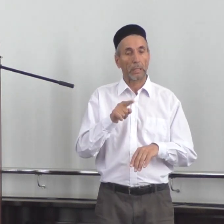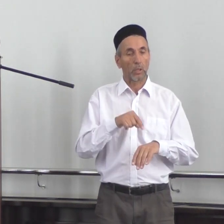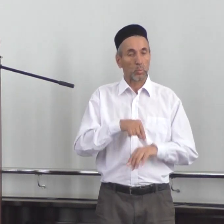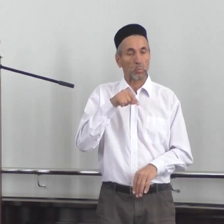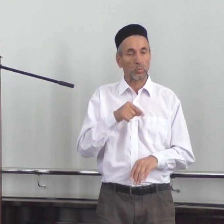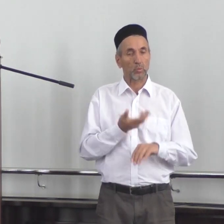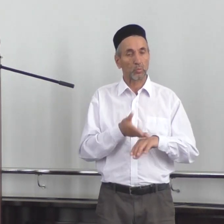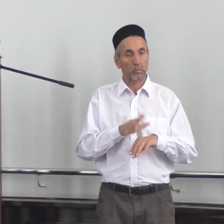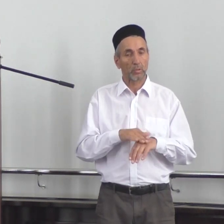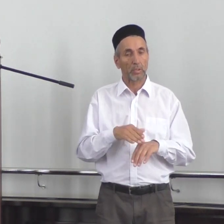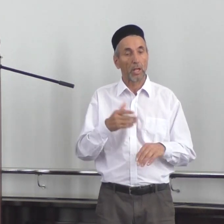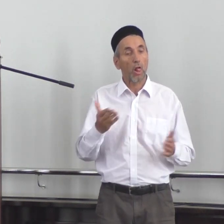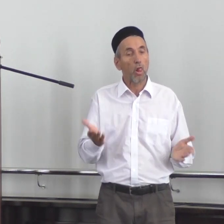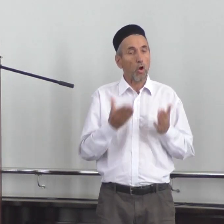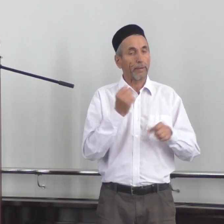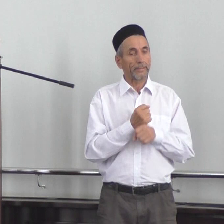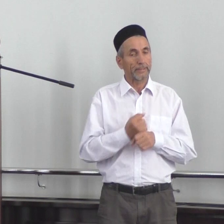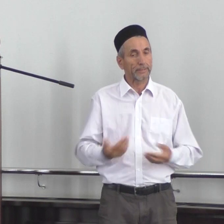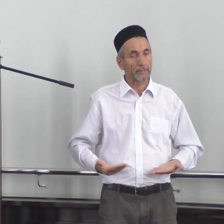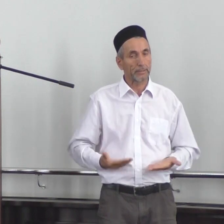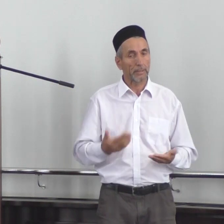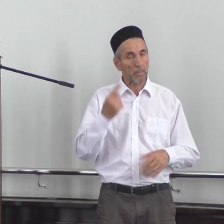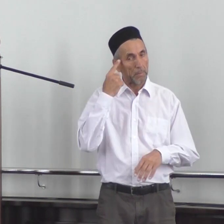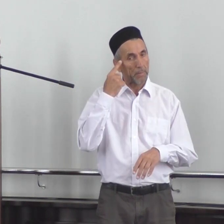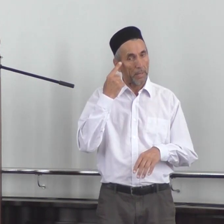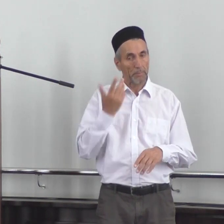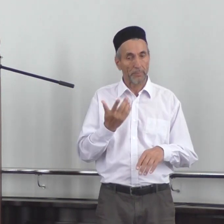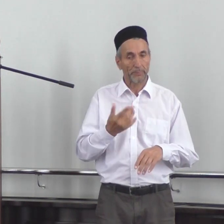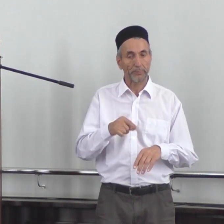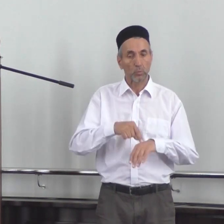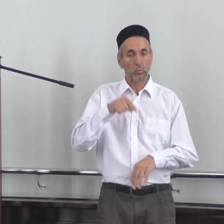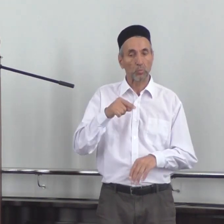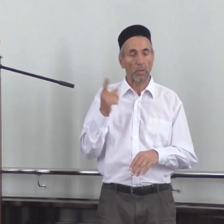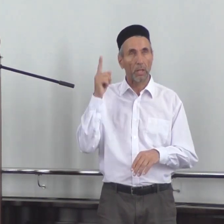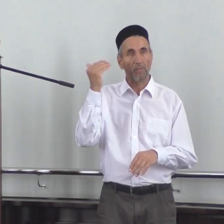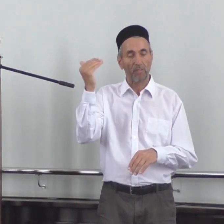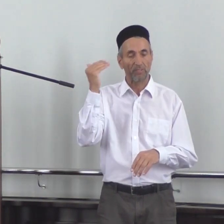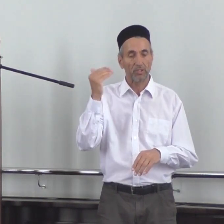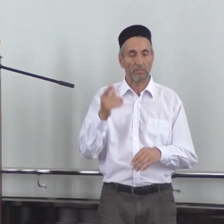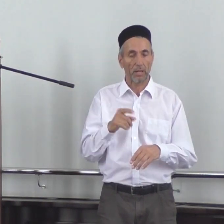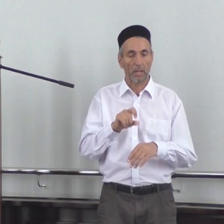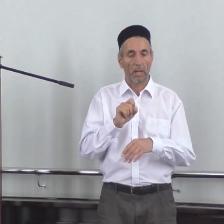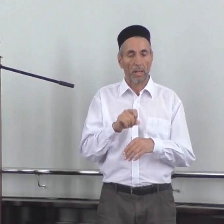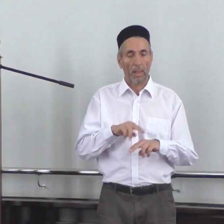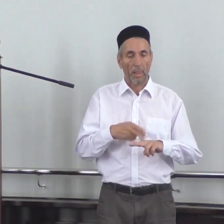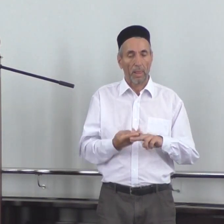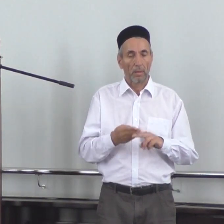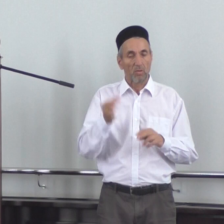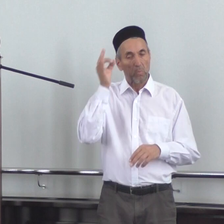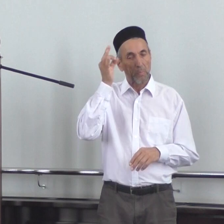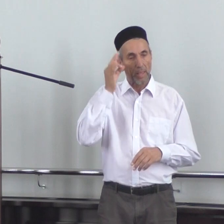авырлыкны җиңе итеп хәл иткән вакытта аңлыйбыз Аллаһ тәгаләнең кыдрәтен, нигъмәтен. Шу вакытта